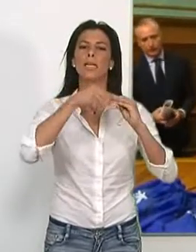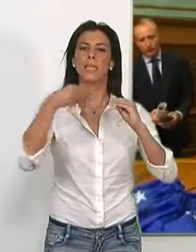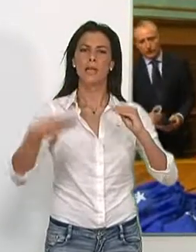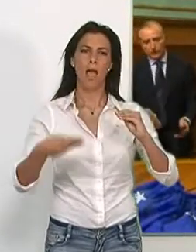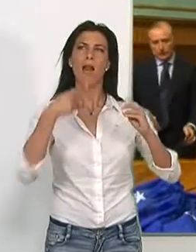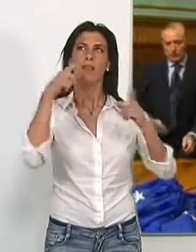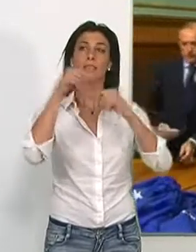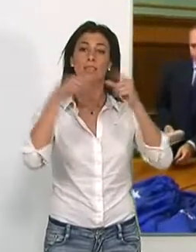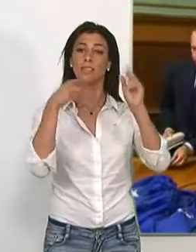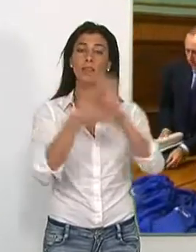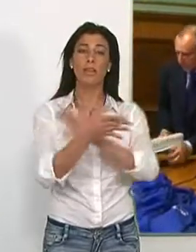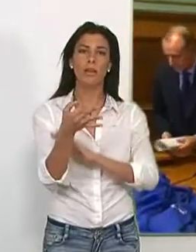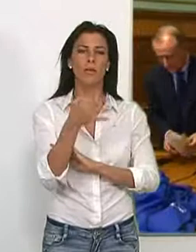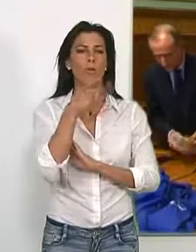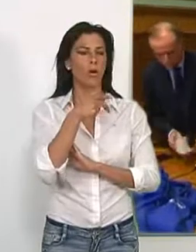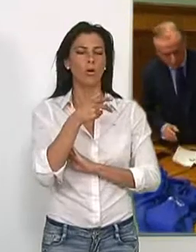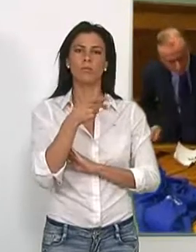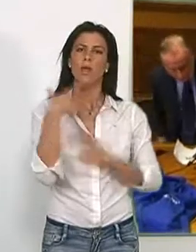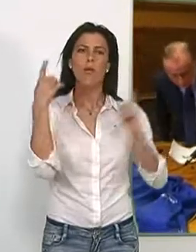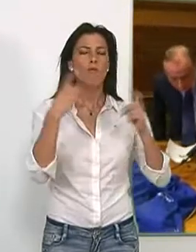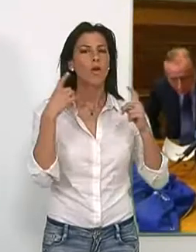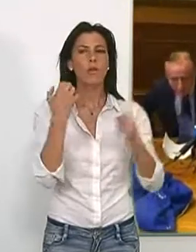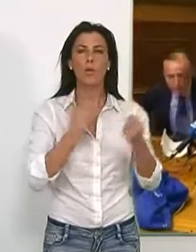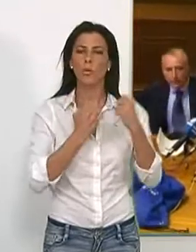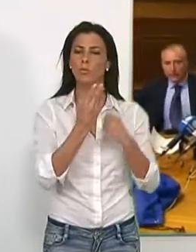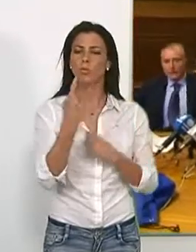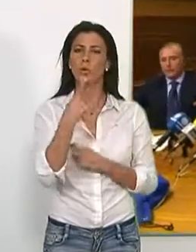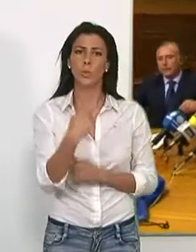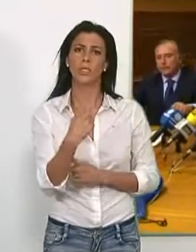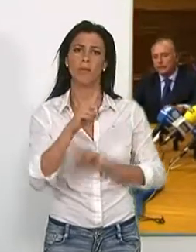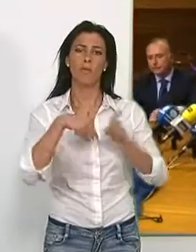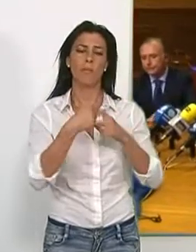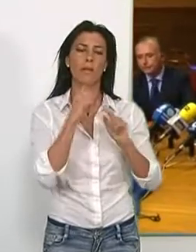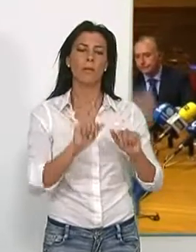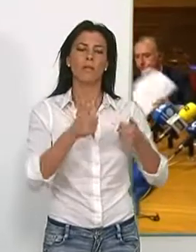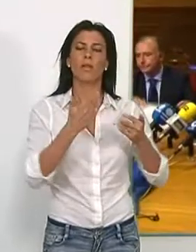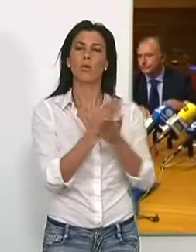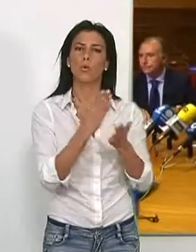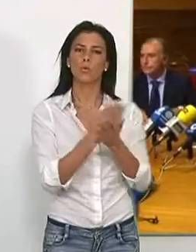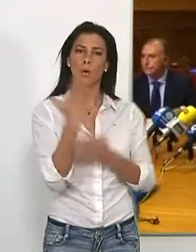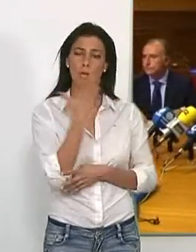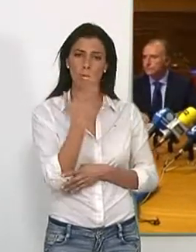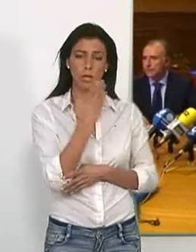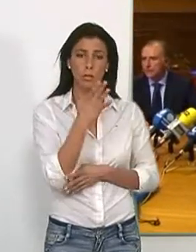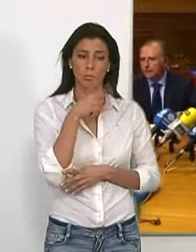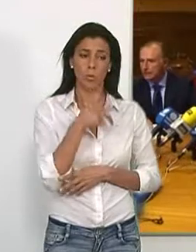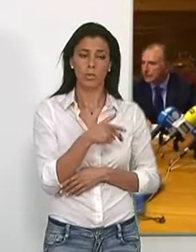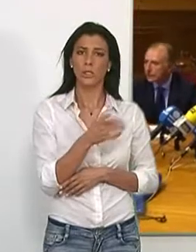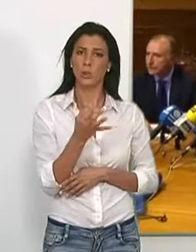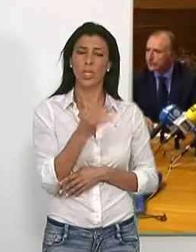finalidad aliviar el esfuerzo económico que conlleva mucha familias el comienzo del curso escolar y que como parte de